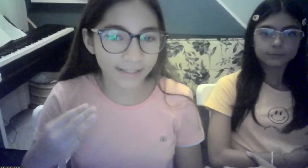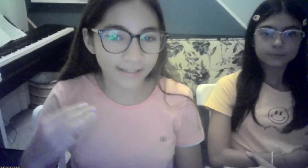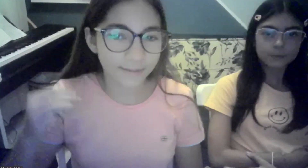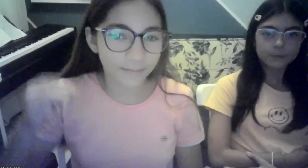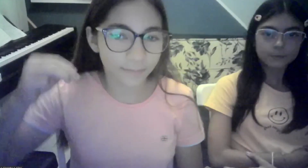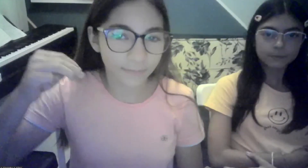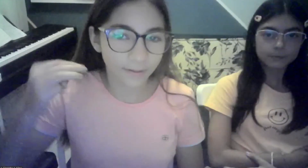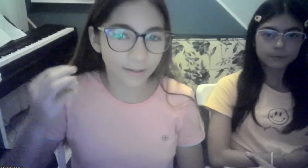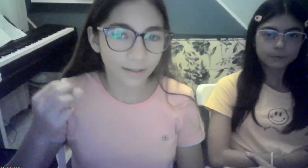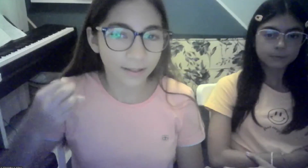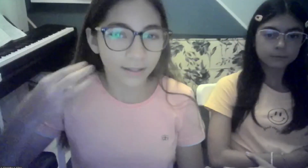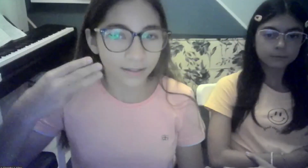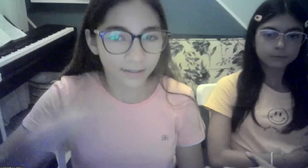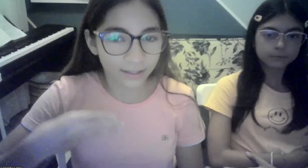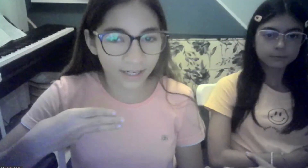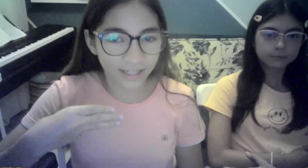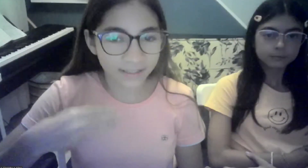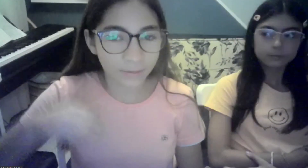3